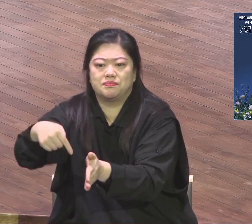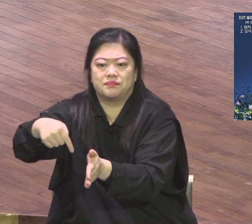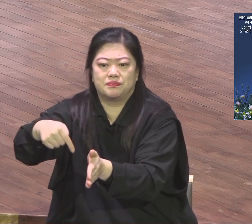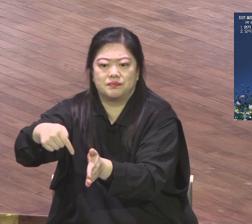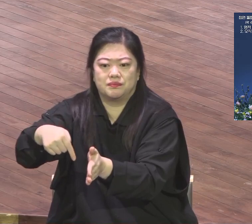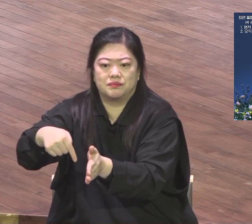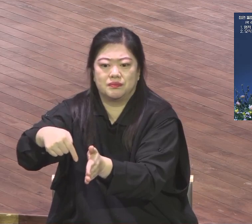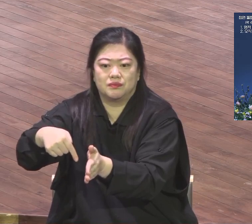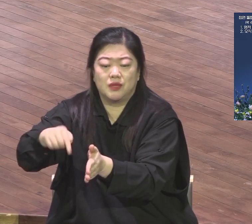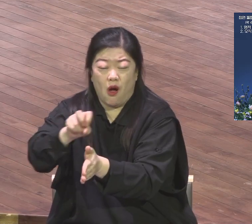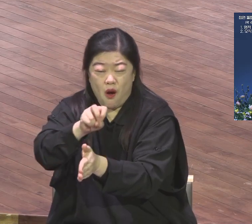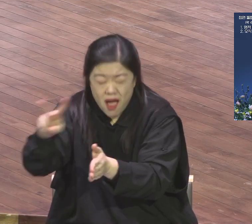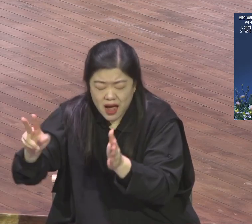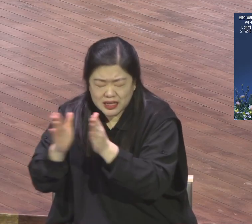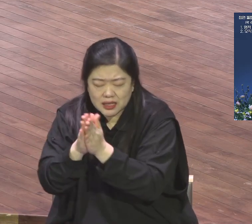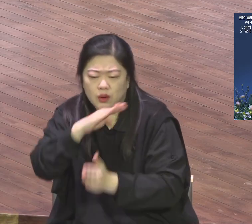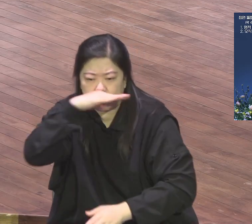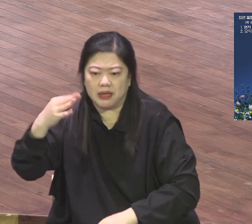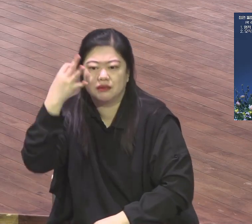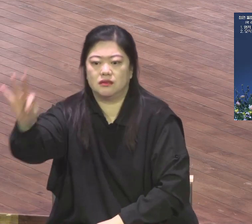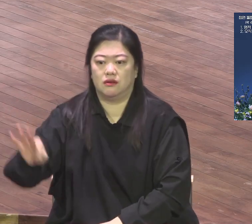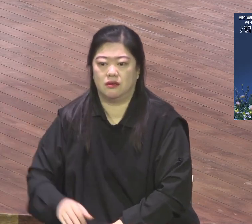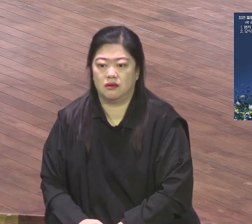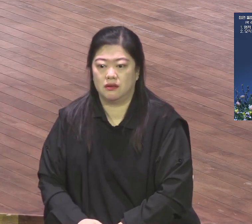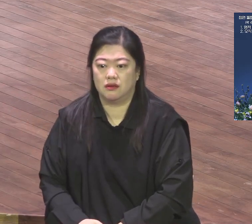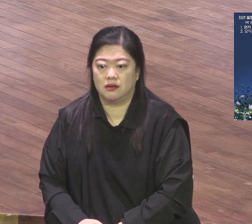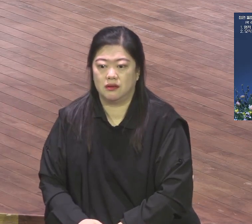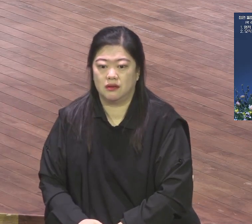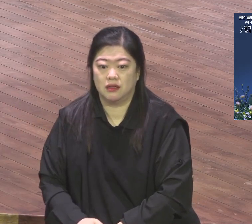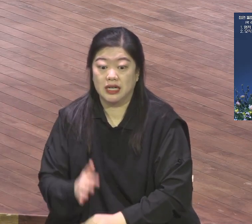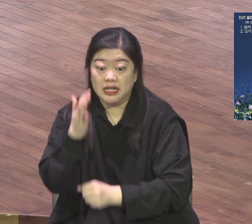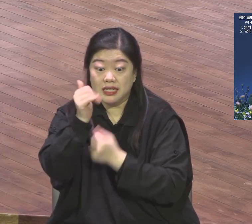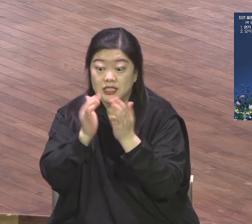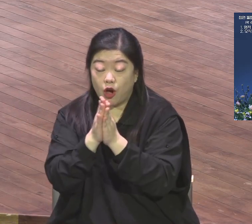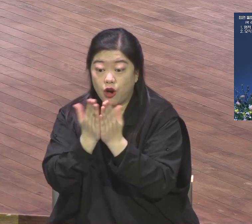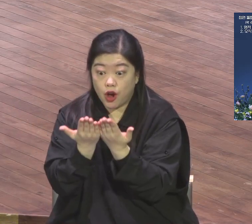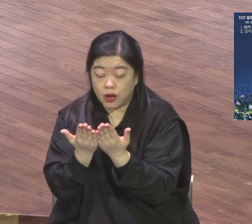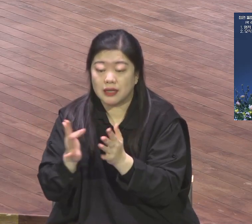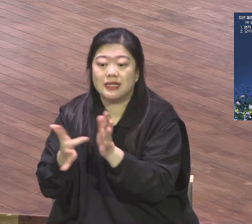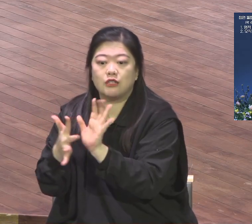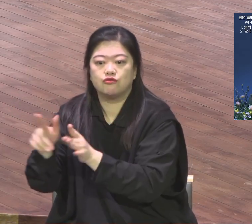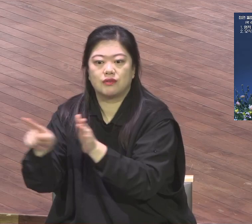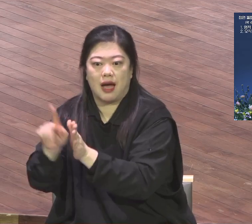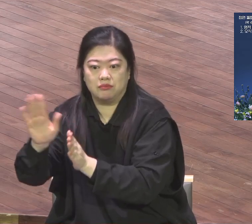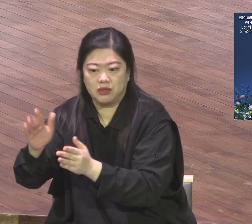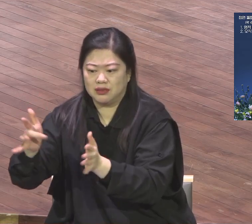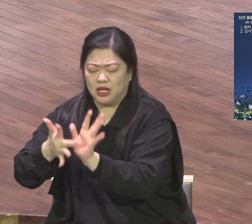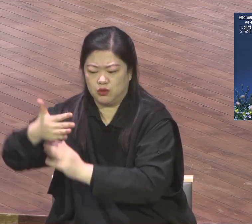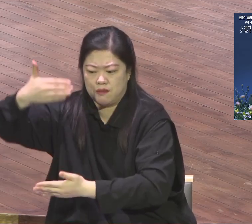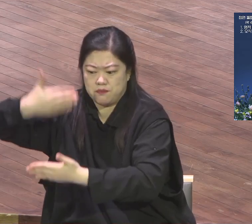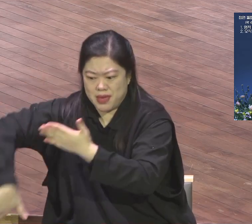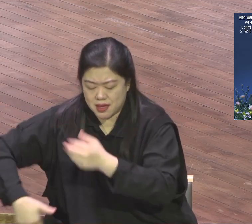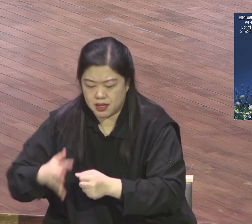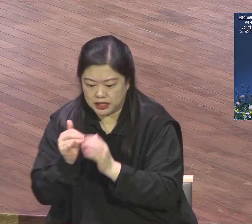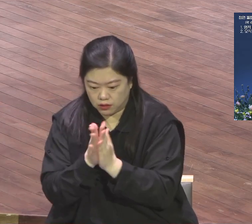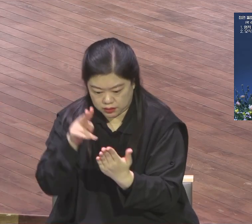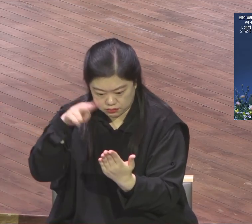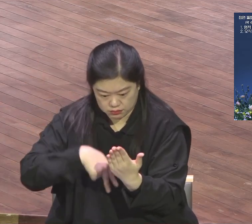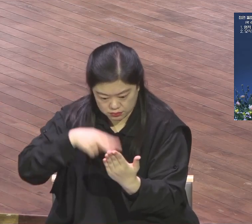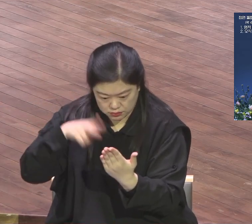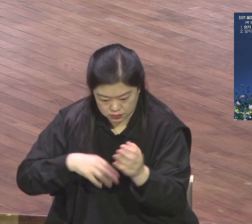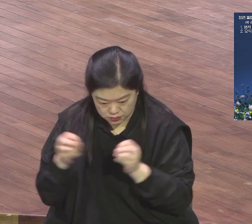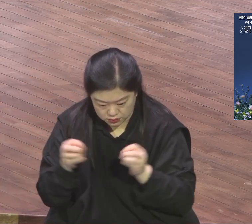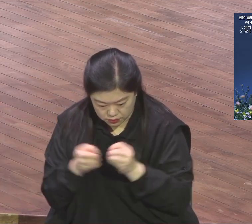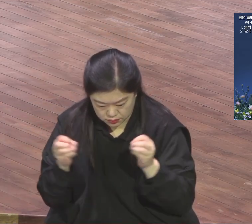바랍니다. 제자들이 예수님이 누구신지 놓치니까 지금 딴소리 하잖아요. 예수님이 누군지 모르니까 이 딴소리